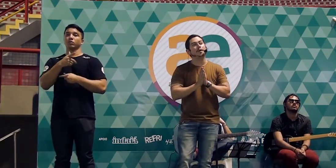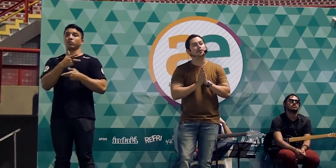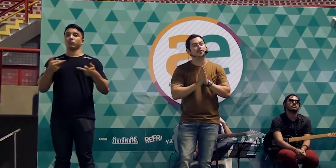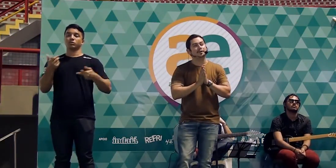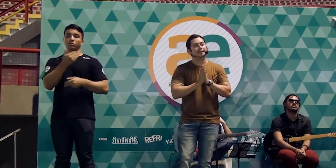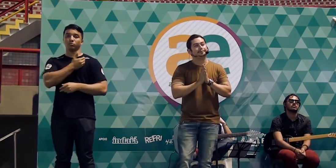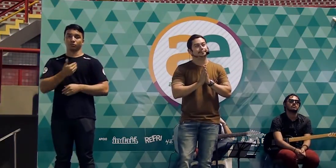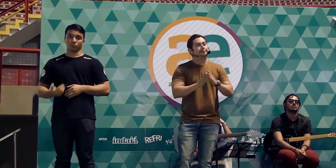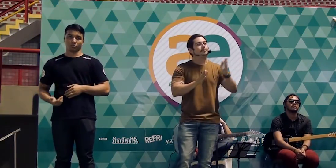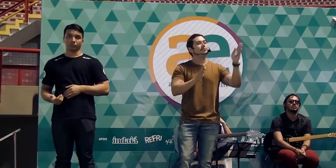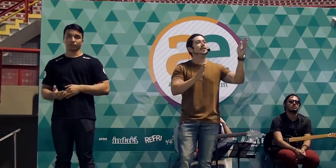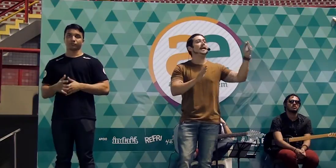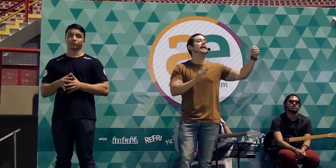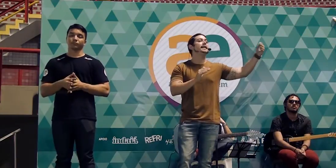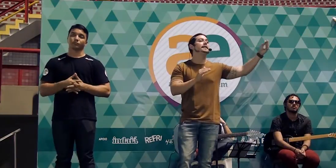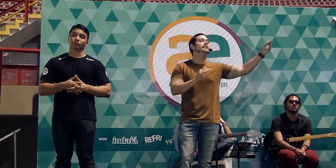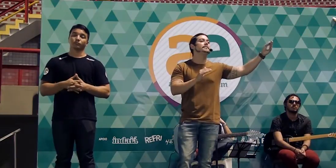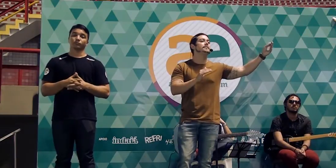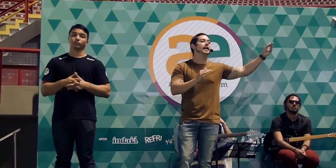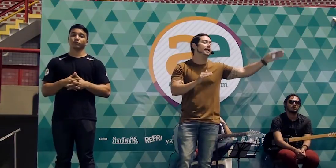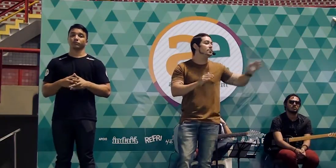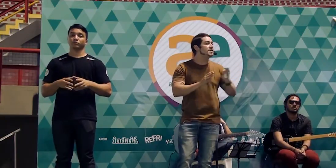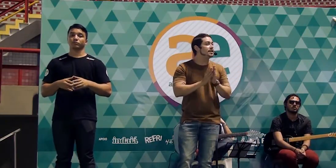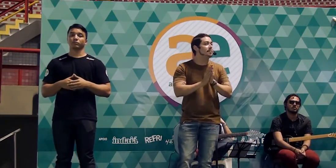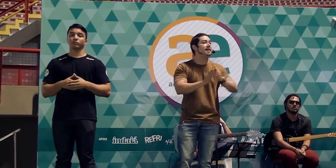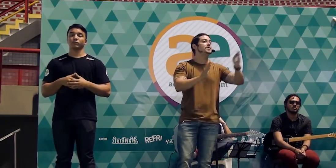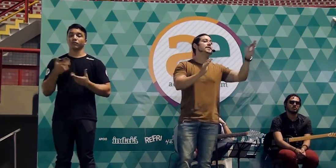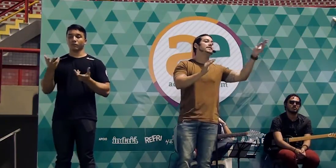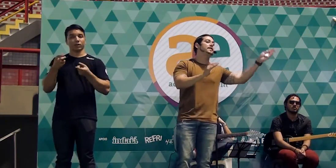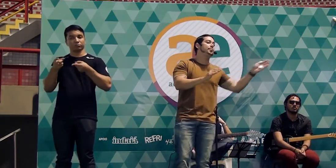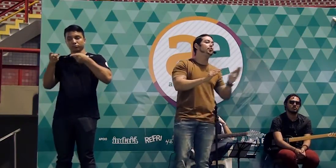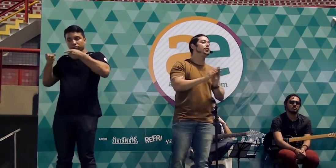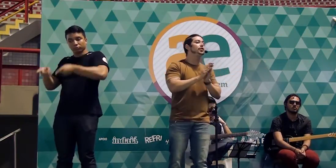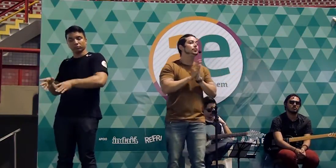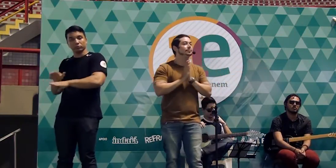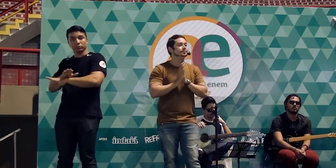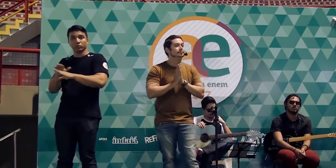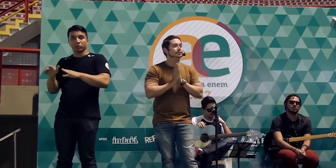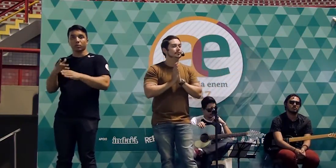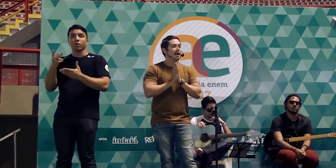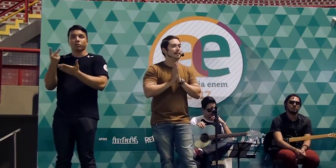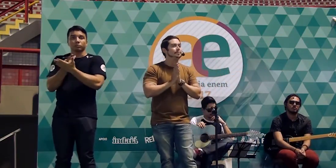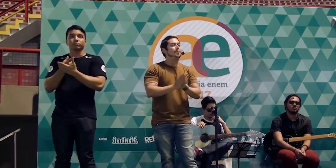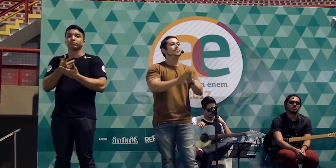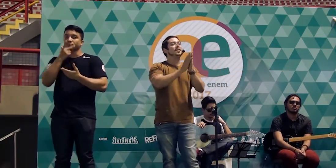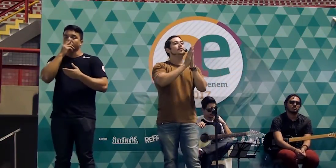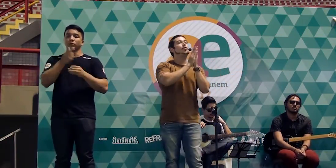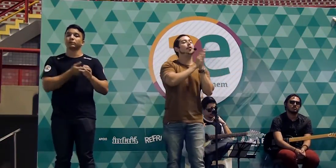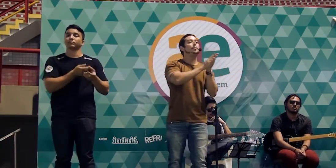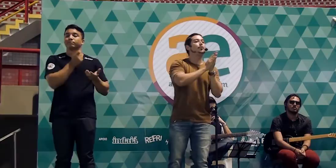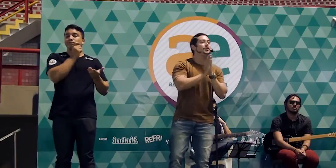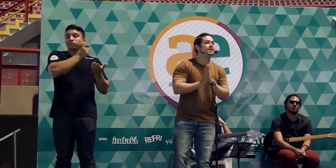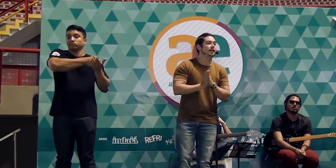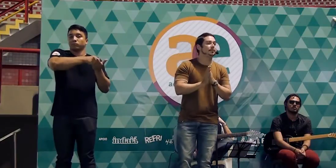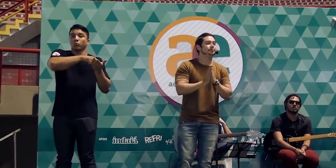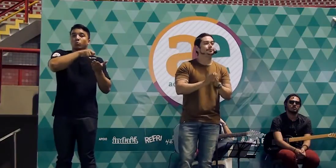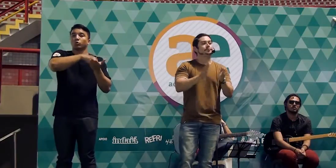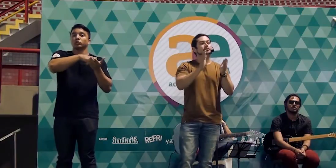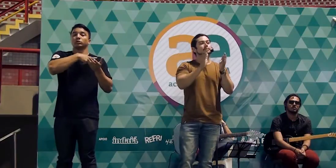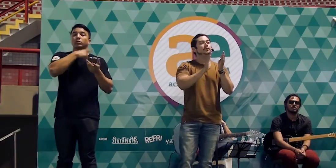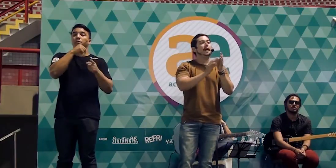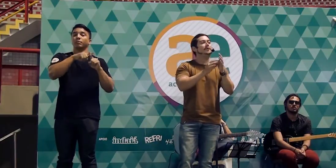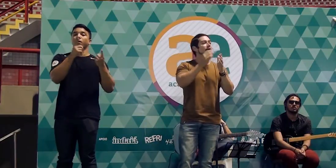cargos públicos. Ele renuncia, mesmo assim é punido, tá? Com a